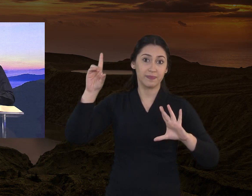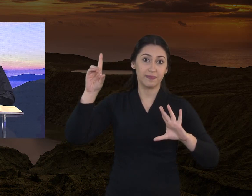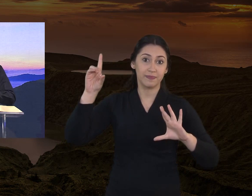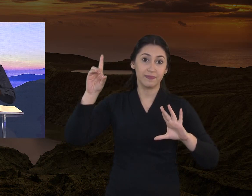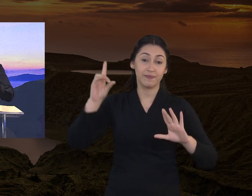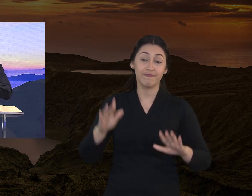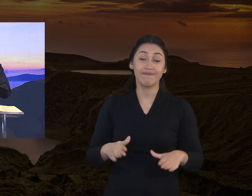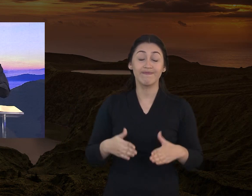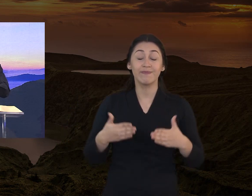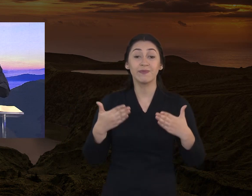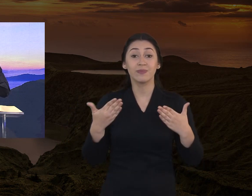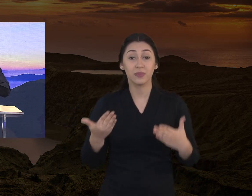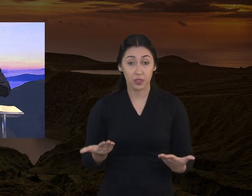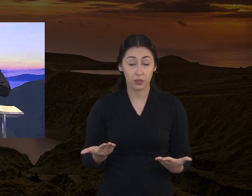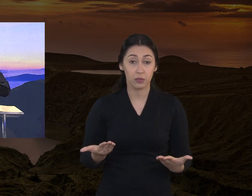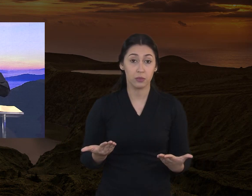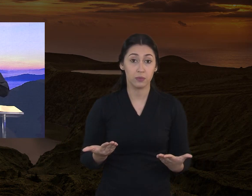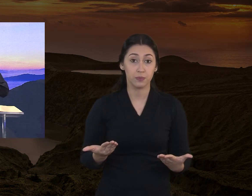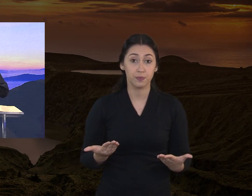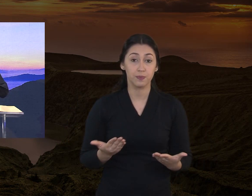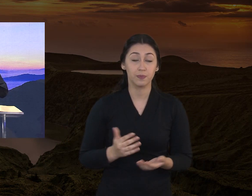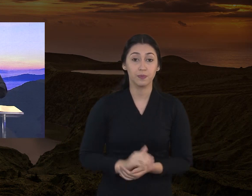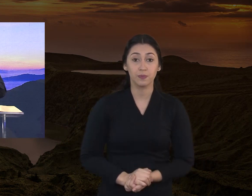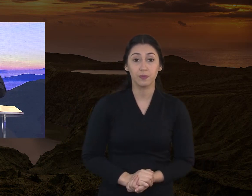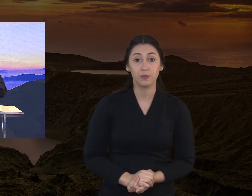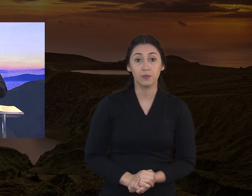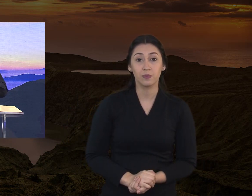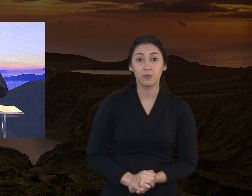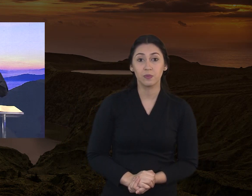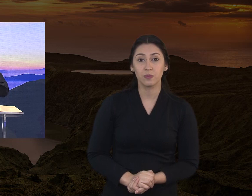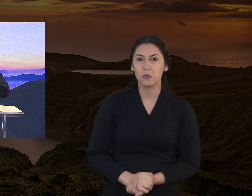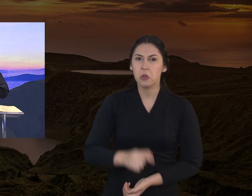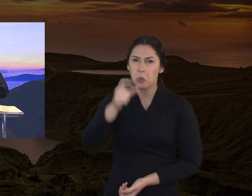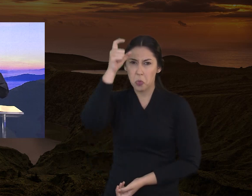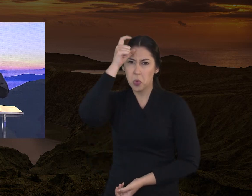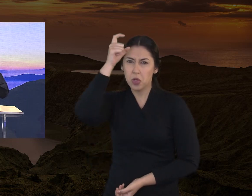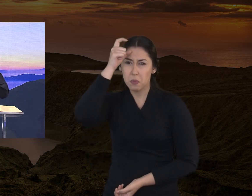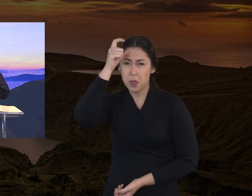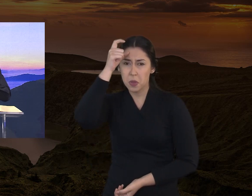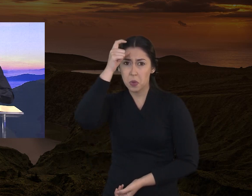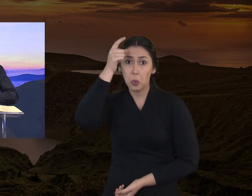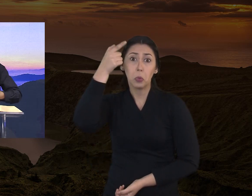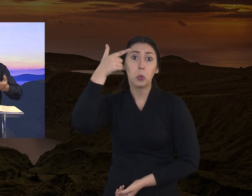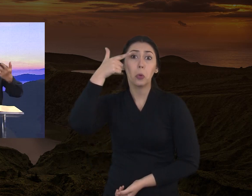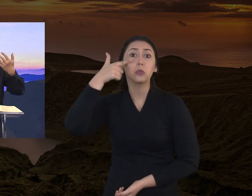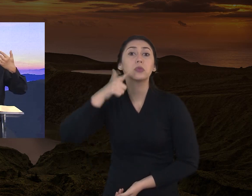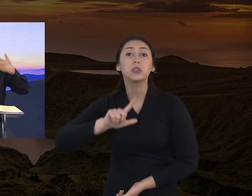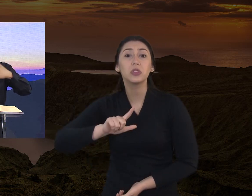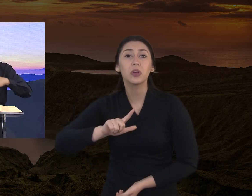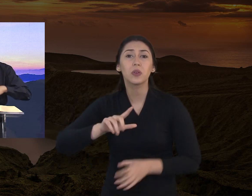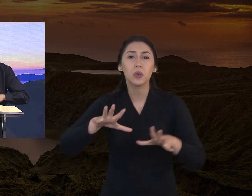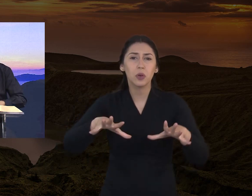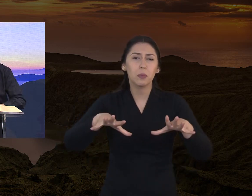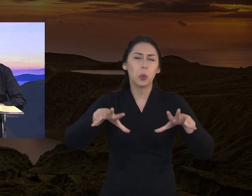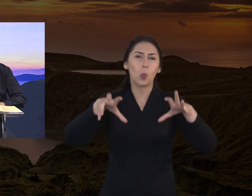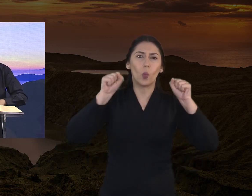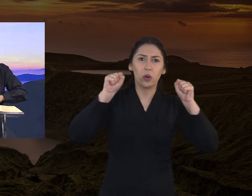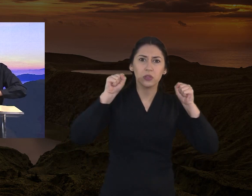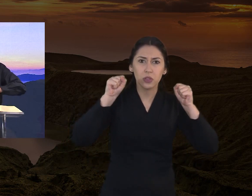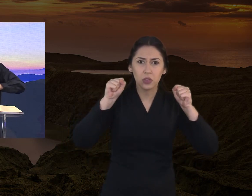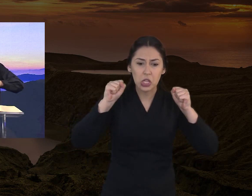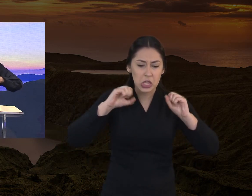terra, ele então com essa desconexão veio a